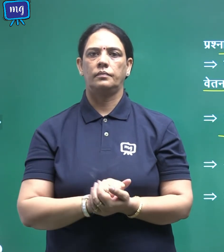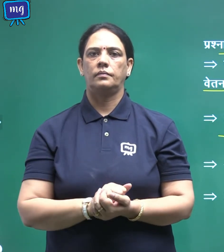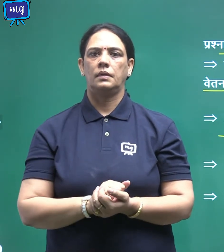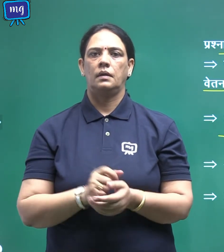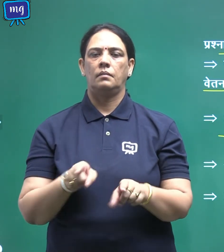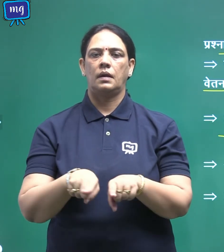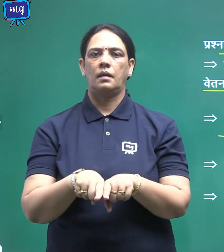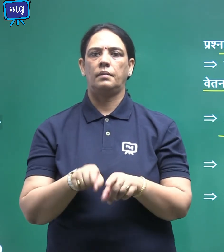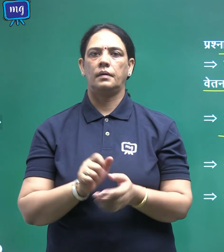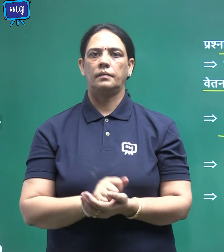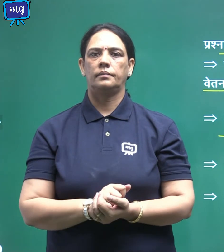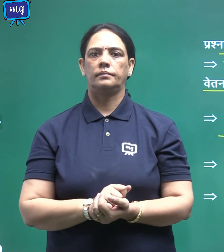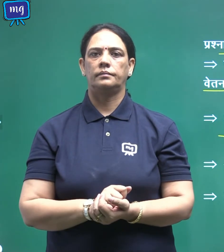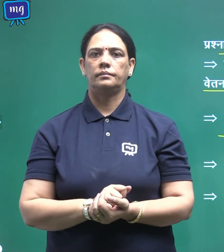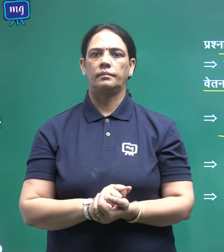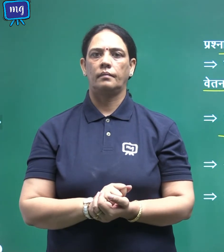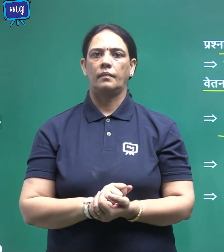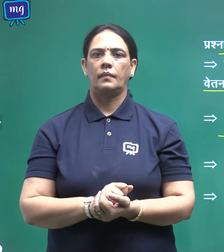बराबर